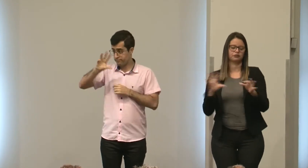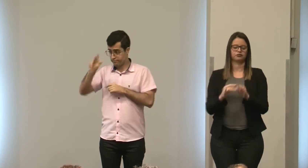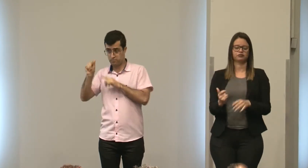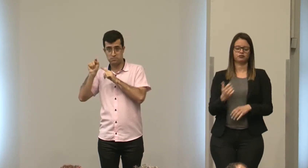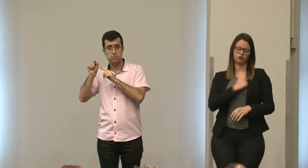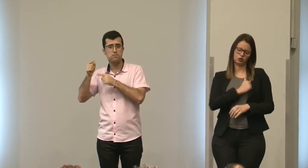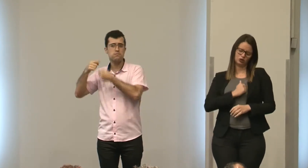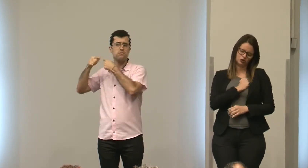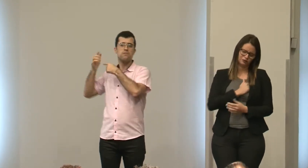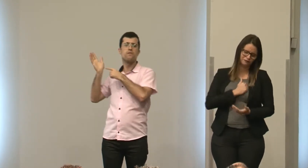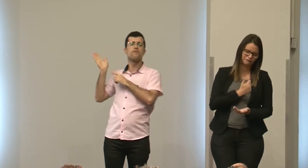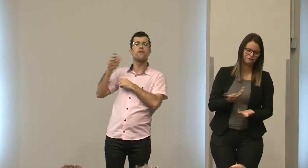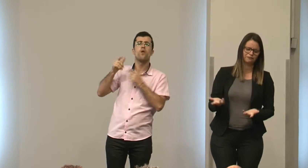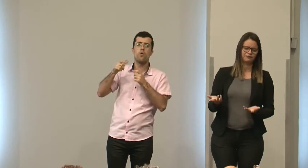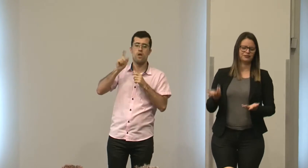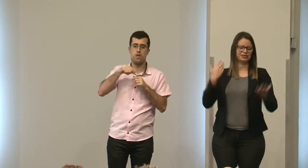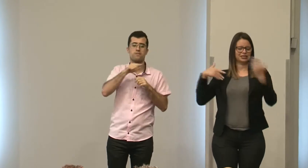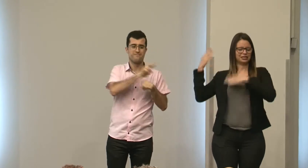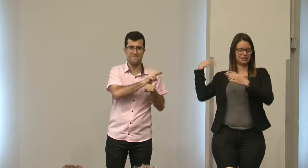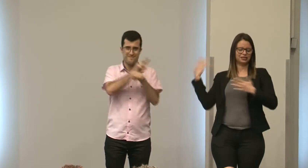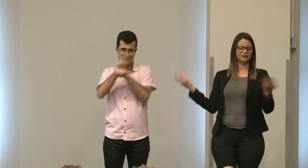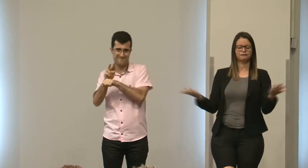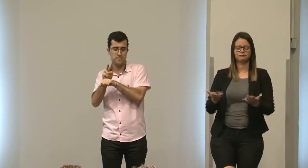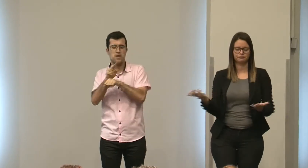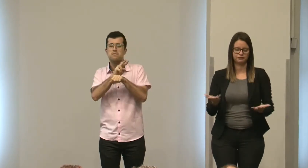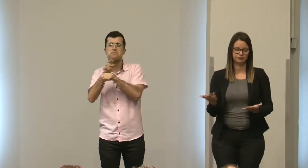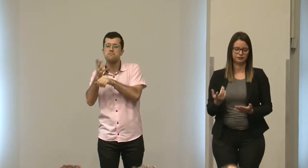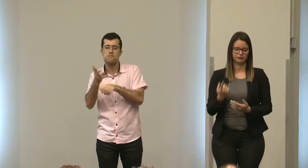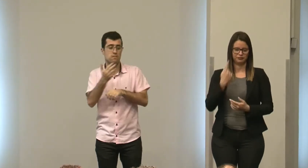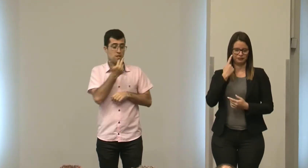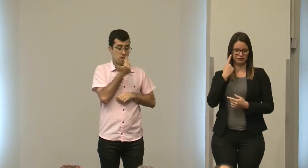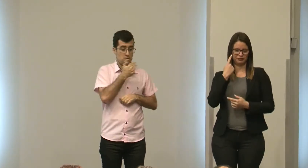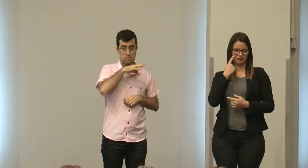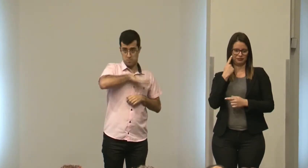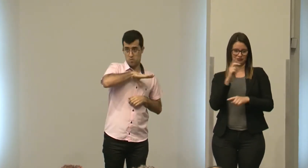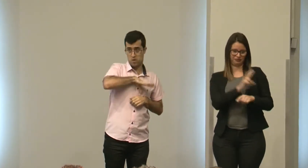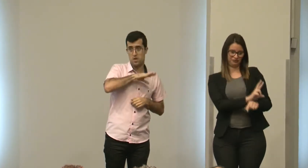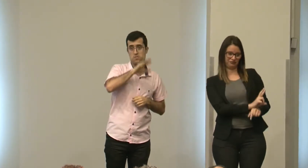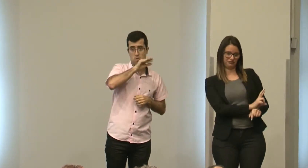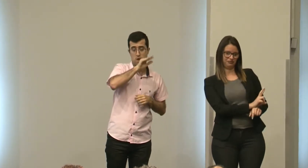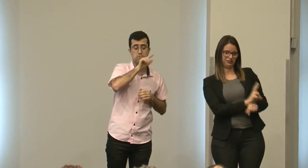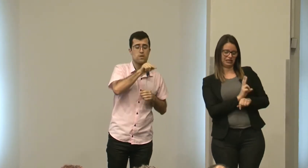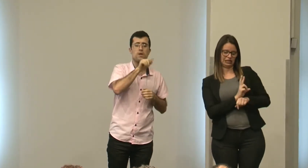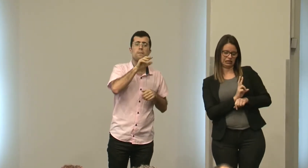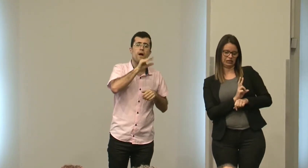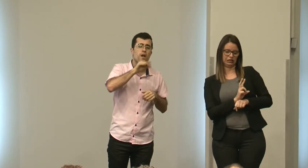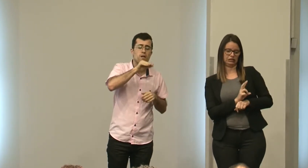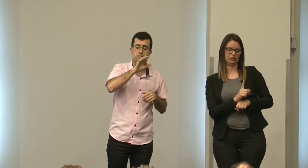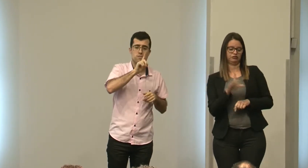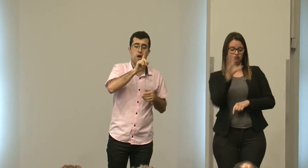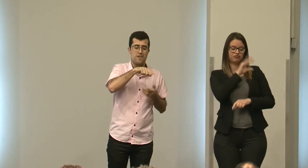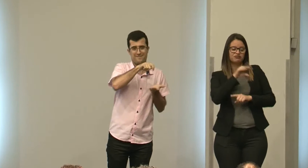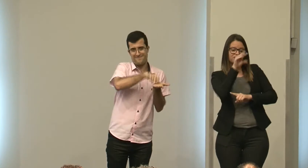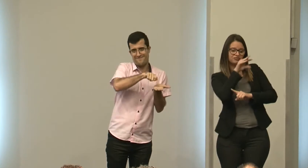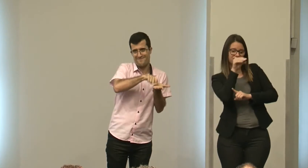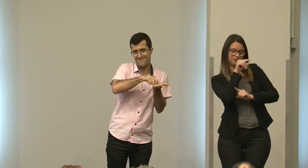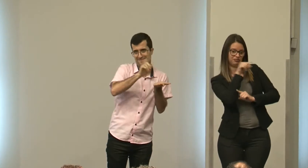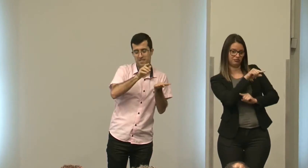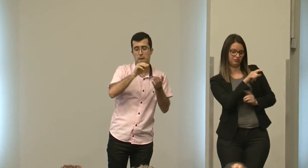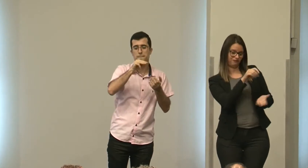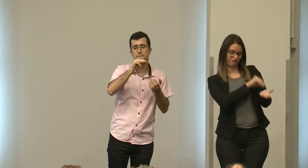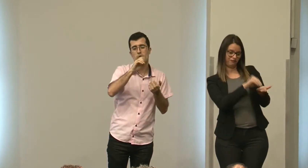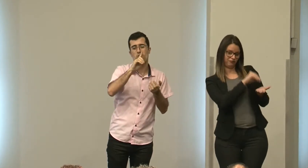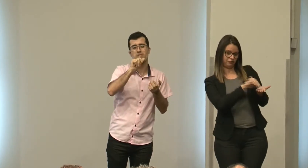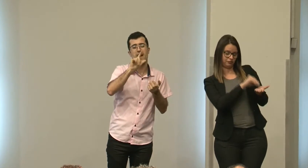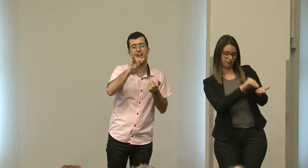A justificativa do meu projeto para falar sobre o sinal datilológico, ela encontra-se através de um empréstimo linguístico da